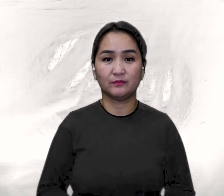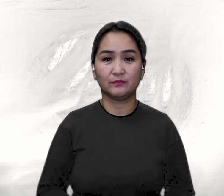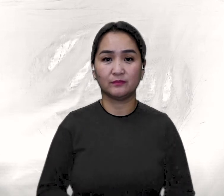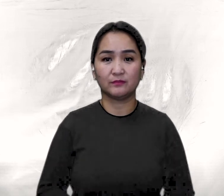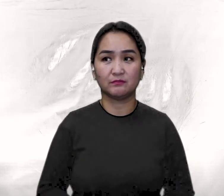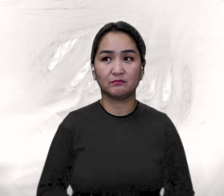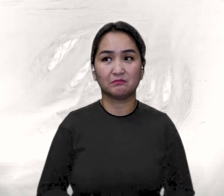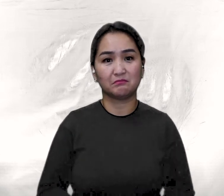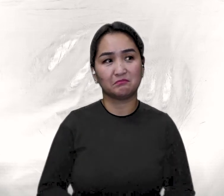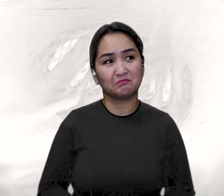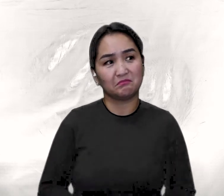Нэг тийм